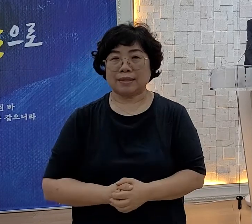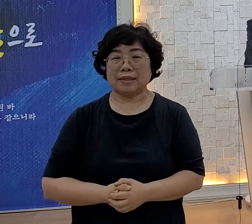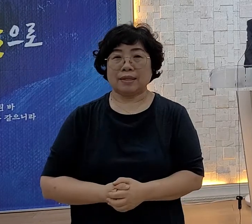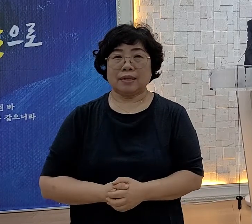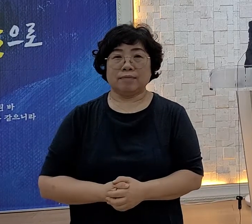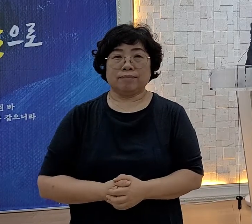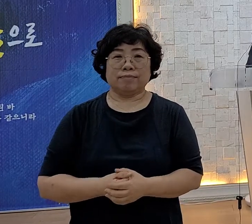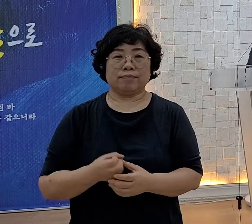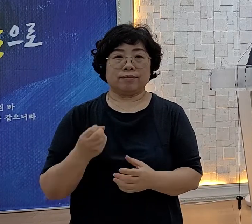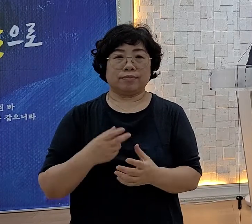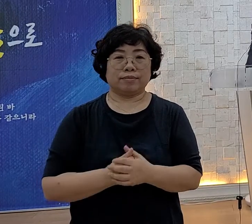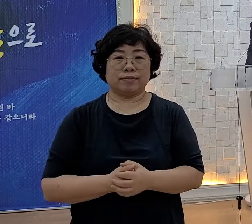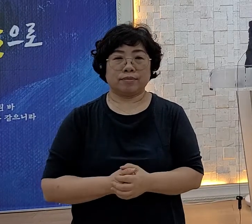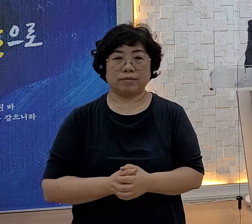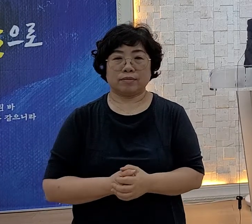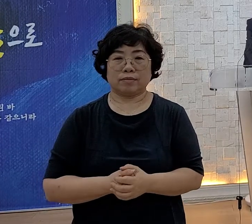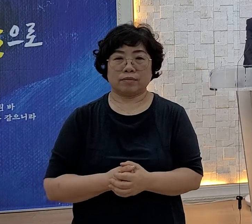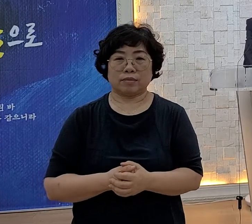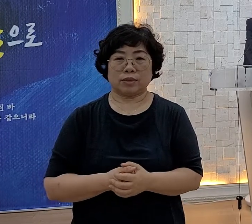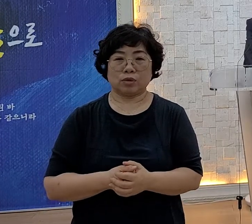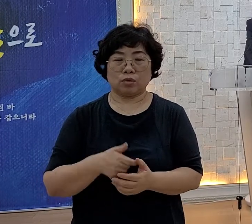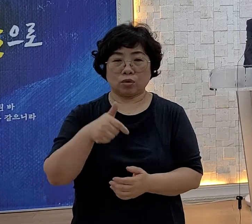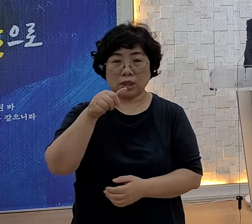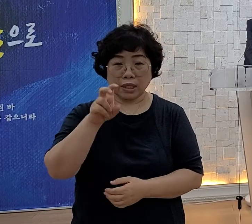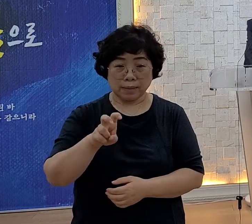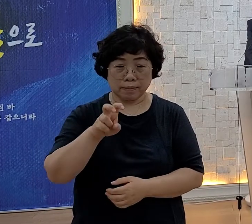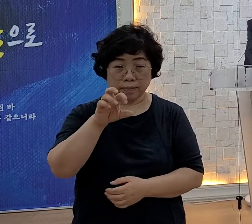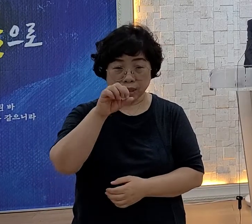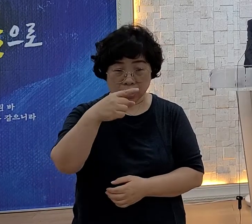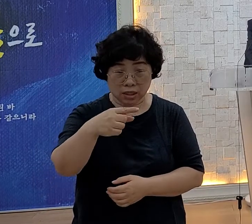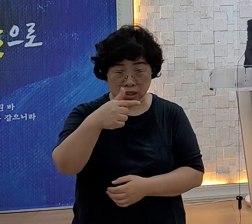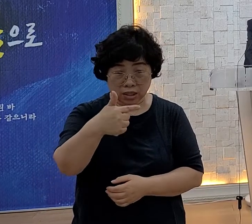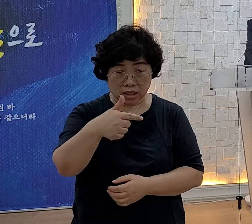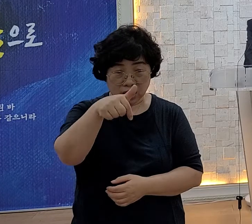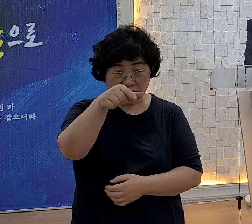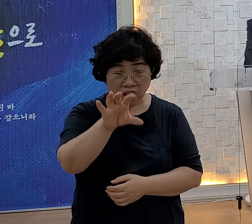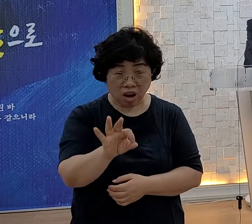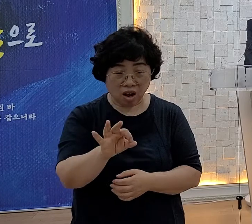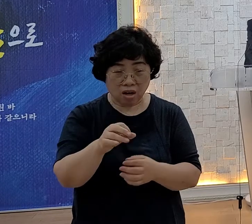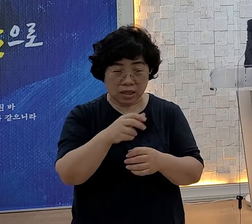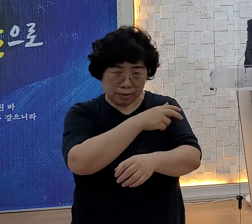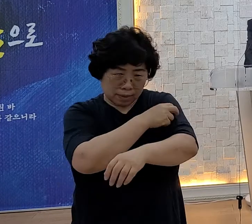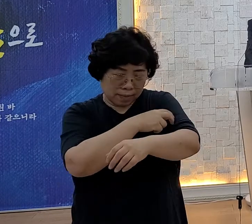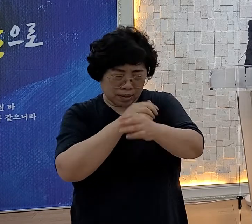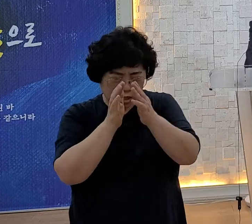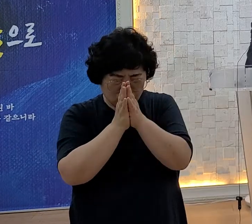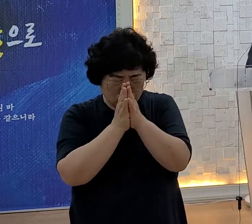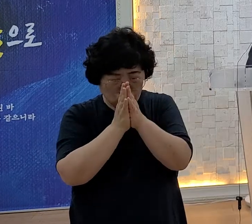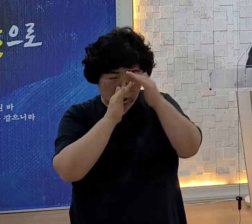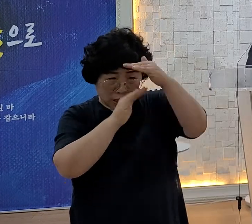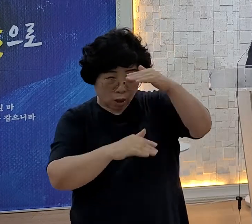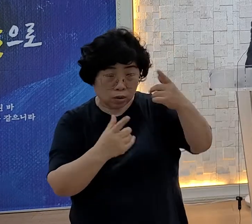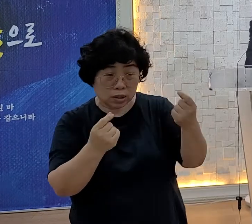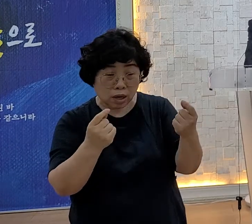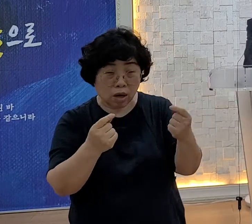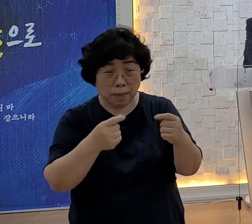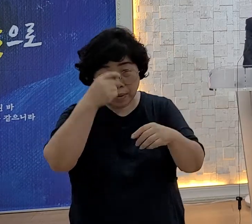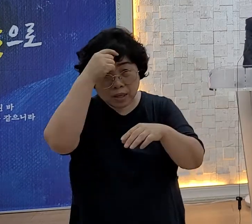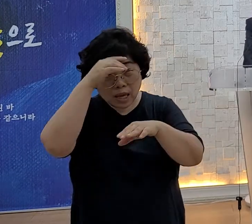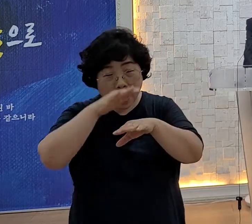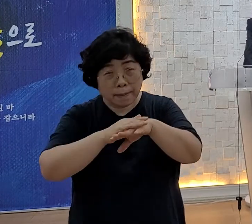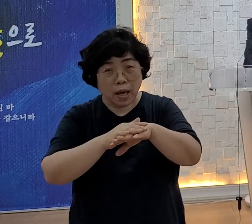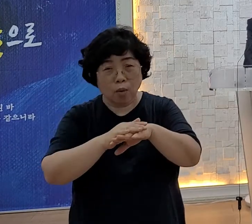우리 방금 우리 김은경 집사님 기도해 주신 대로 우리 예배와 기도에 우리가